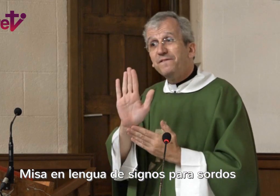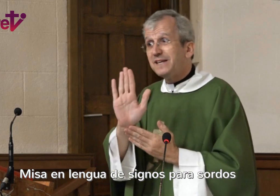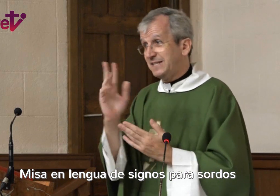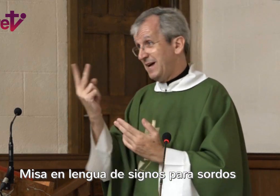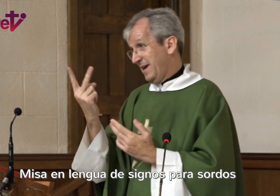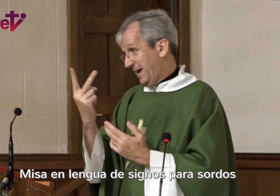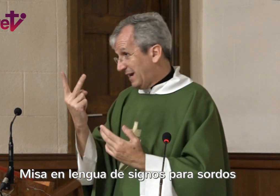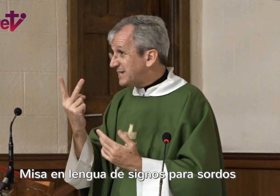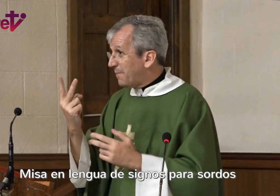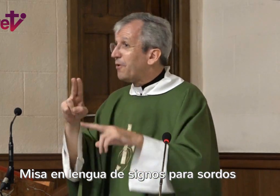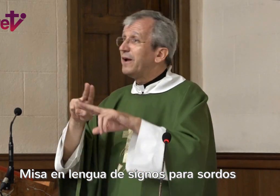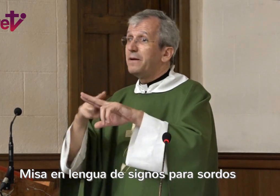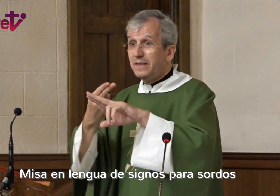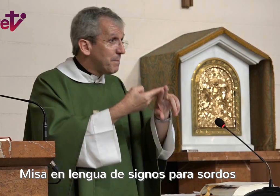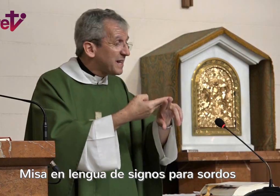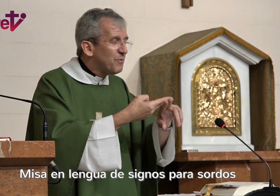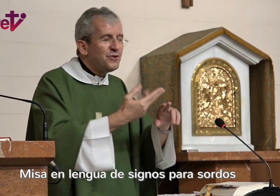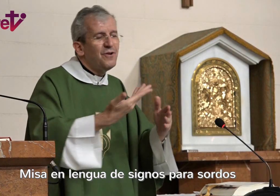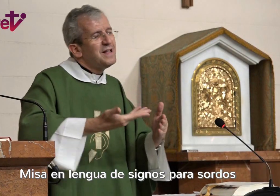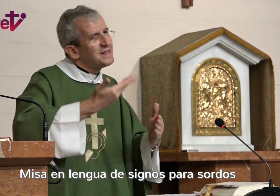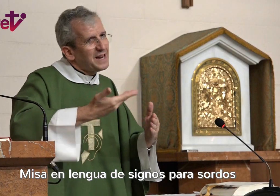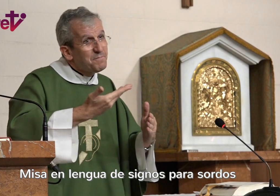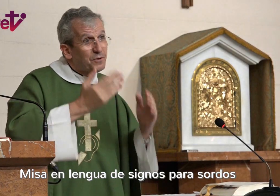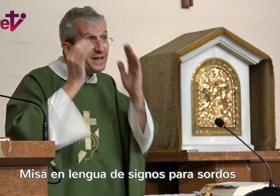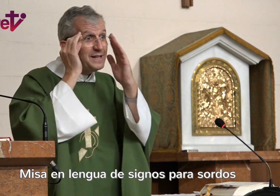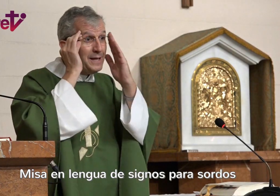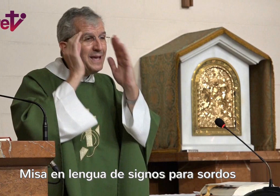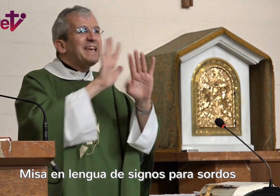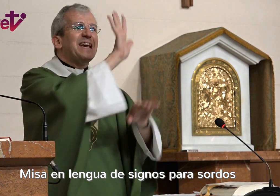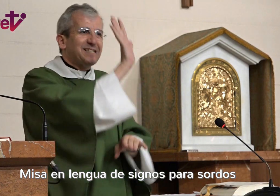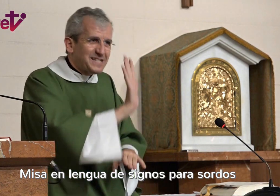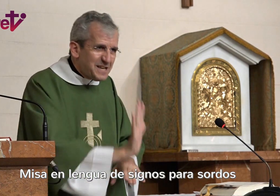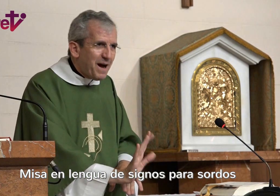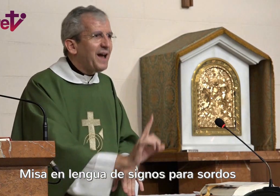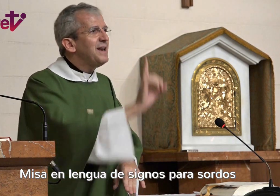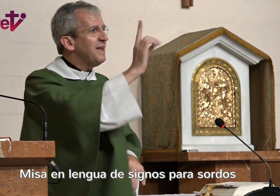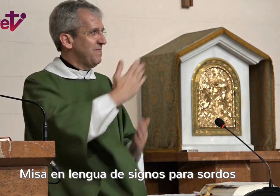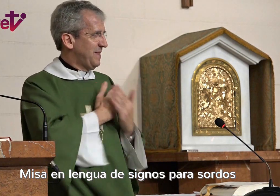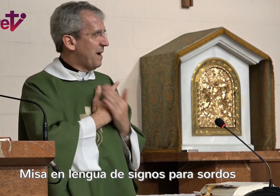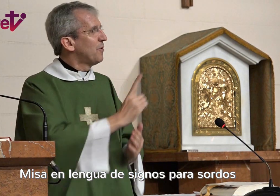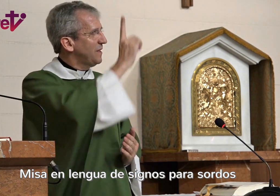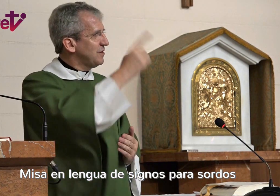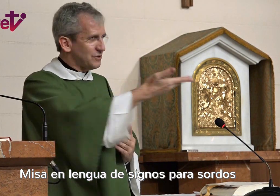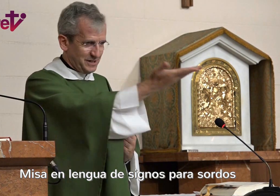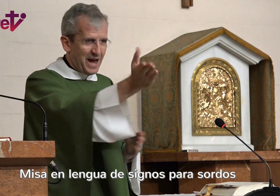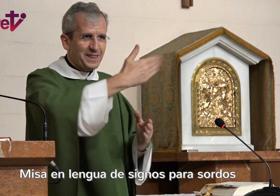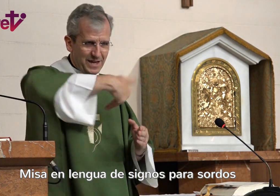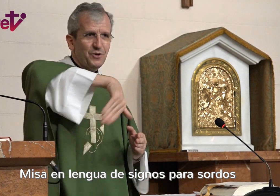manifiesta en ese amor del matrimonio tan importante que esta es imagen del amor de Dios hacia